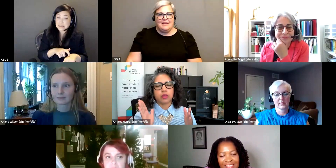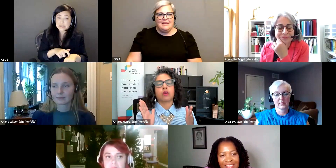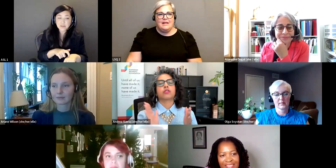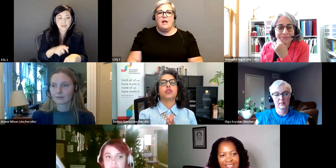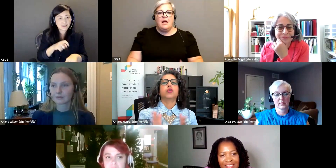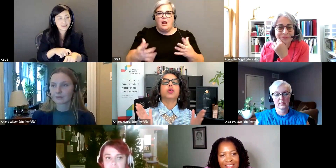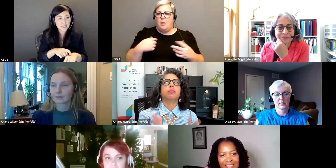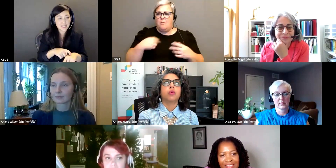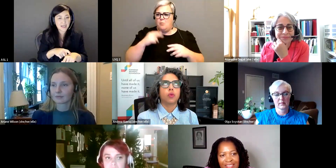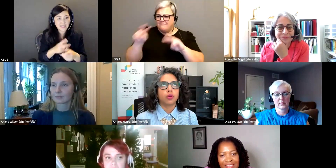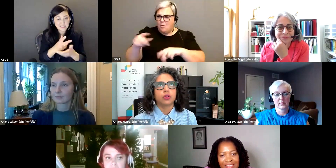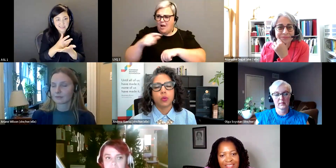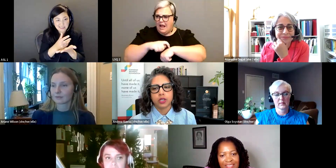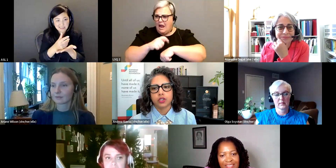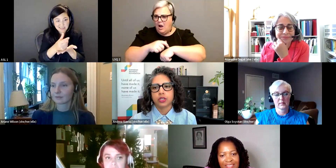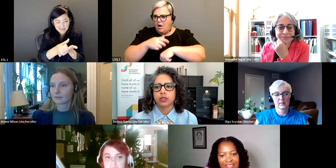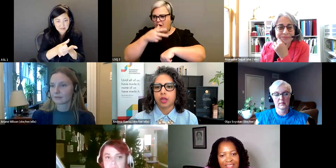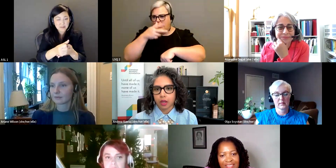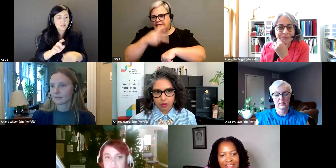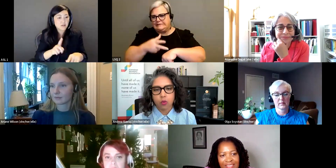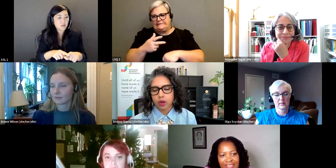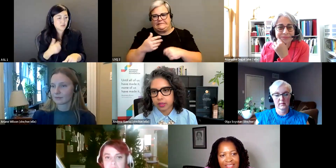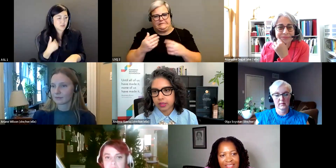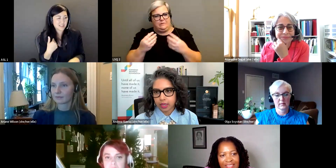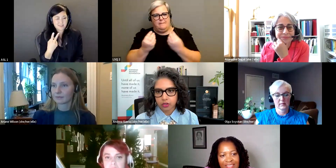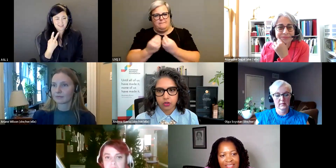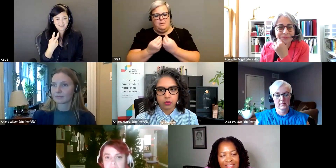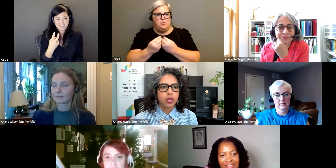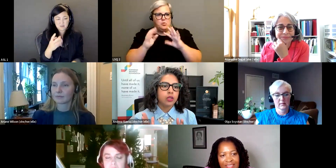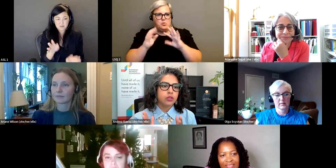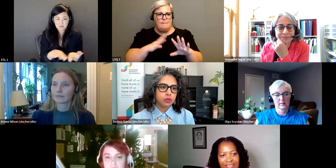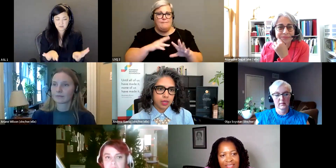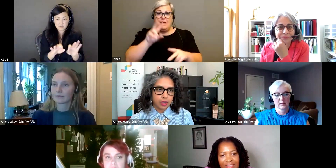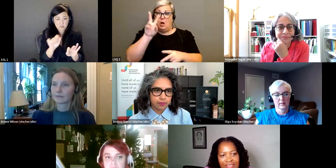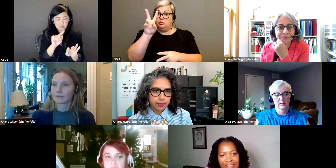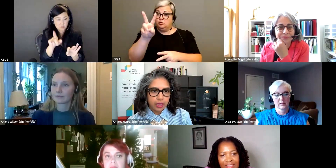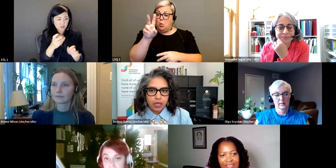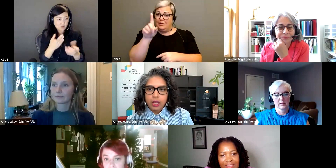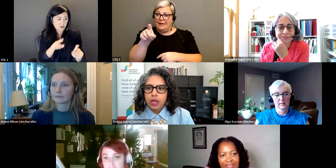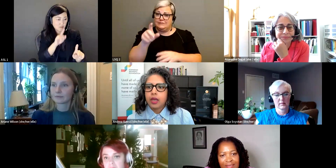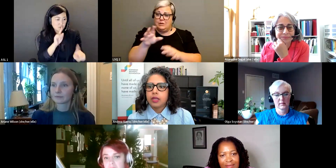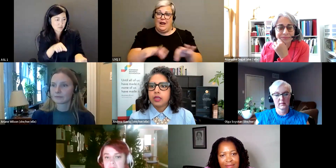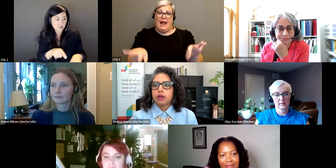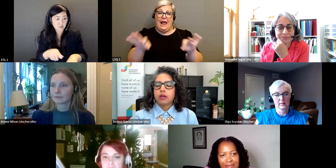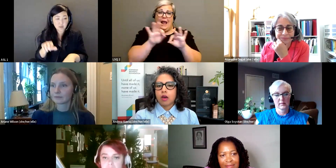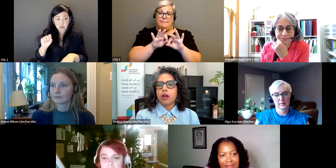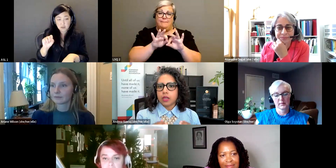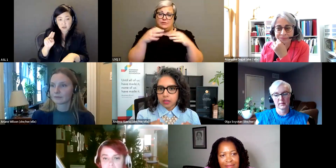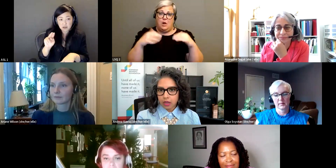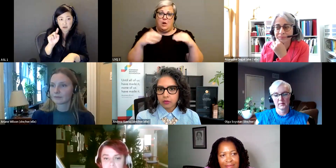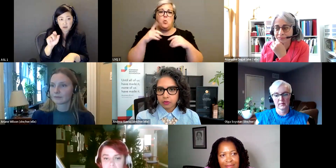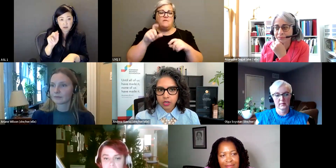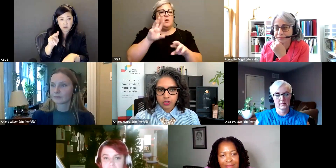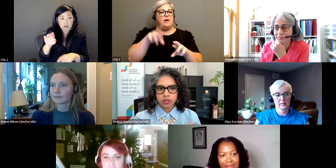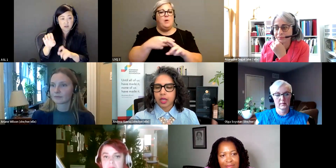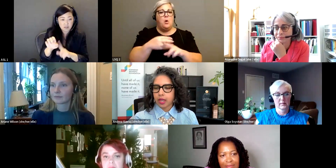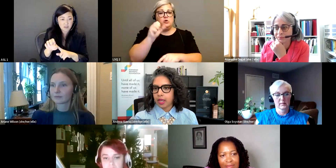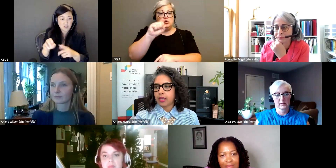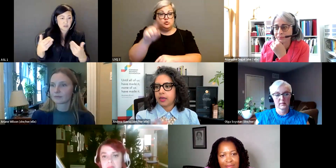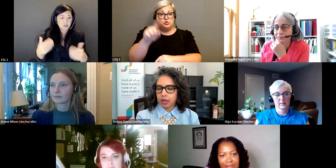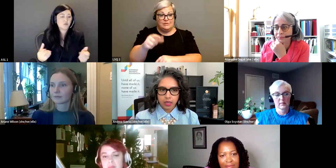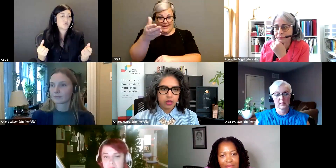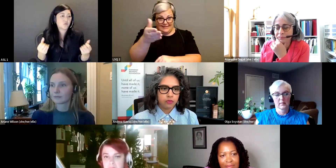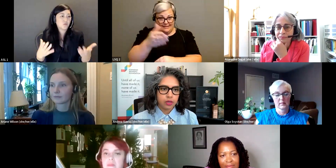Je regarde l'heure, il ne nous reste pas tellement de temps, mais il y a deux questions importantes auxquelles j'aimerais que nous répondions. Suzanne,